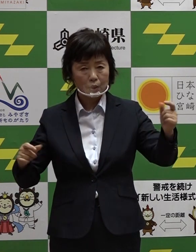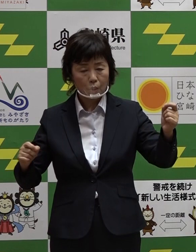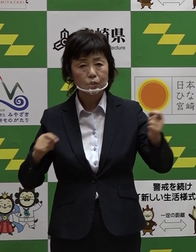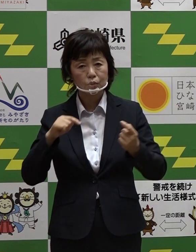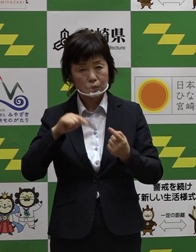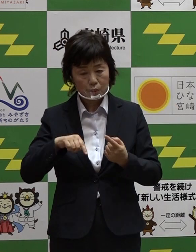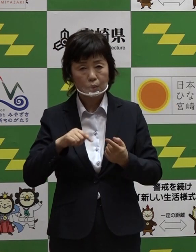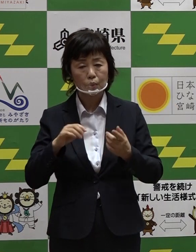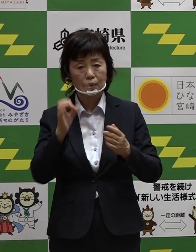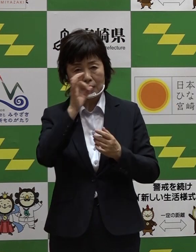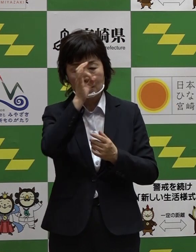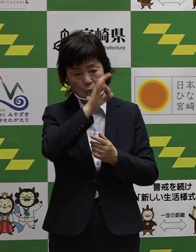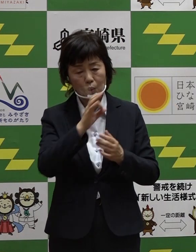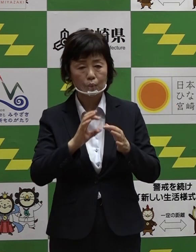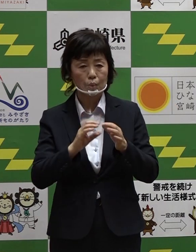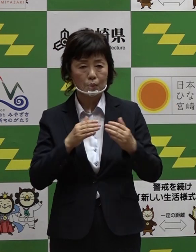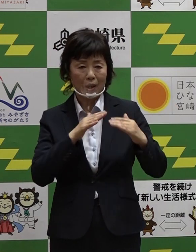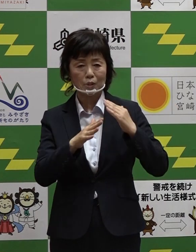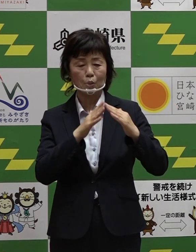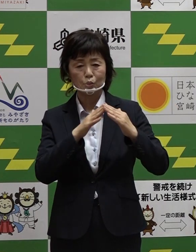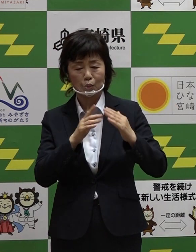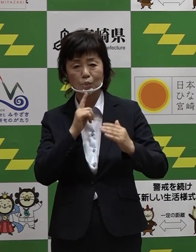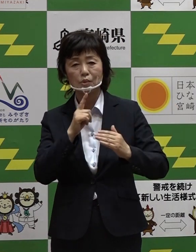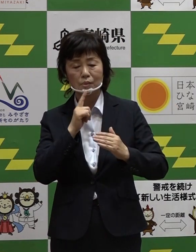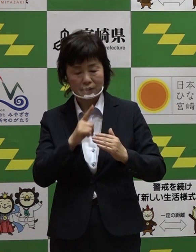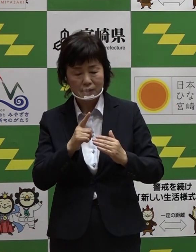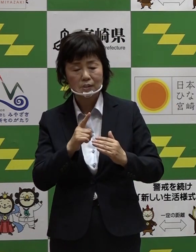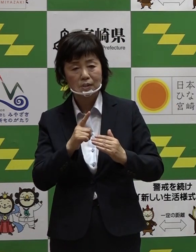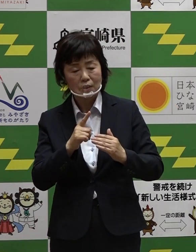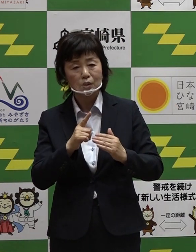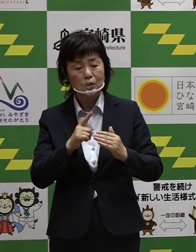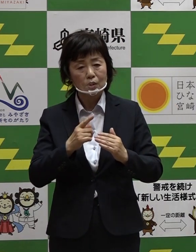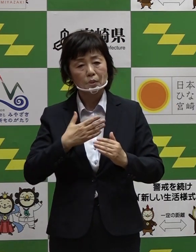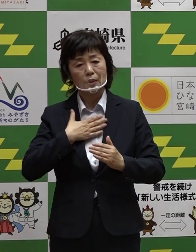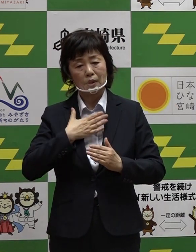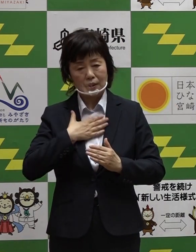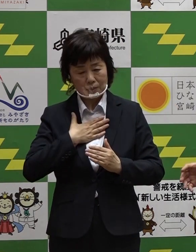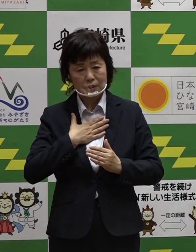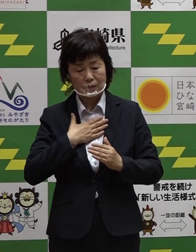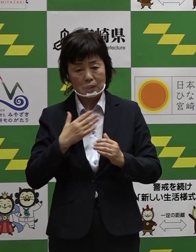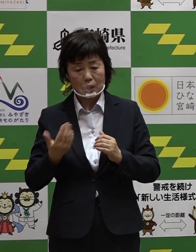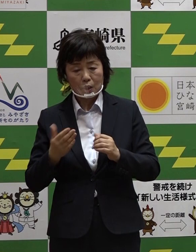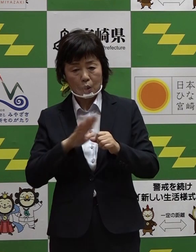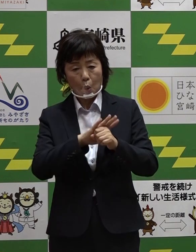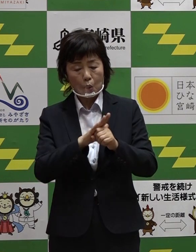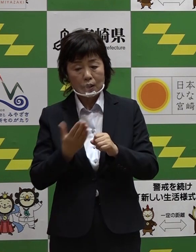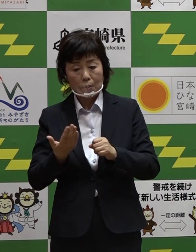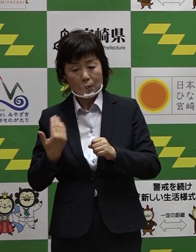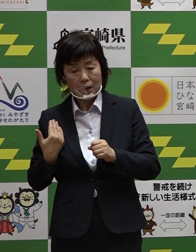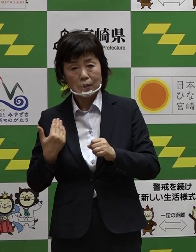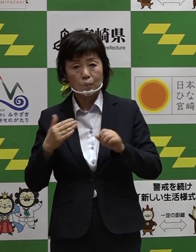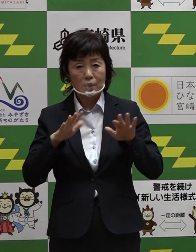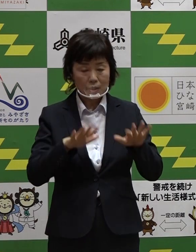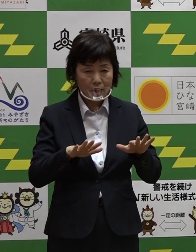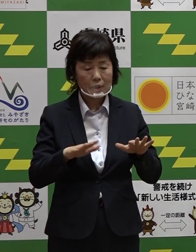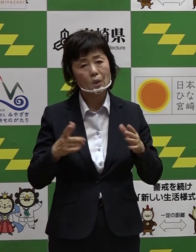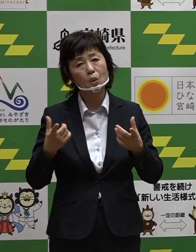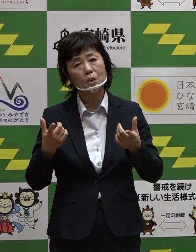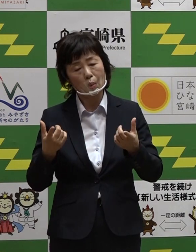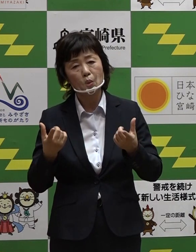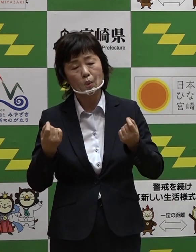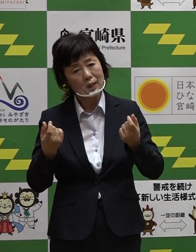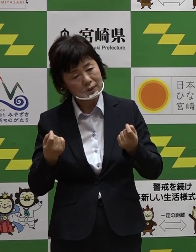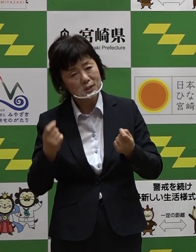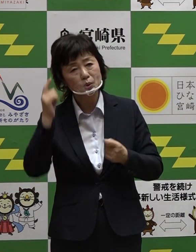とその観光の、競争ですね、誘客の競争になるというのはコロナの前と実はあまり変わりはないというふうに考